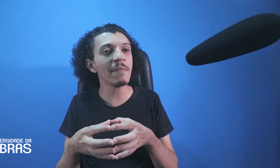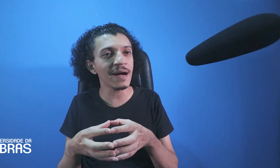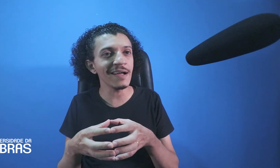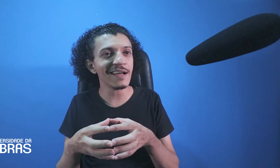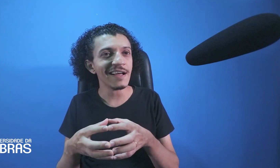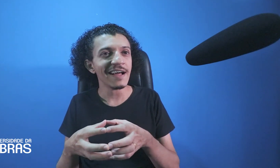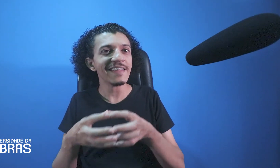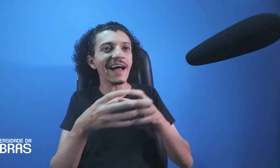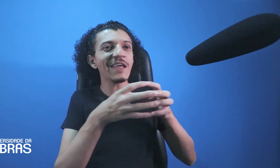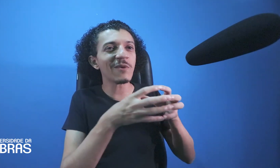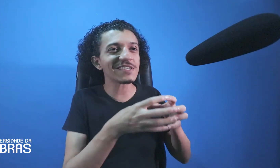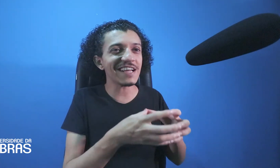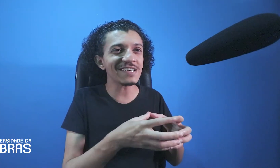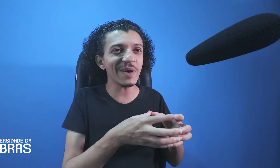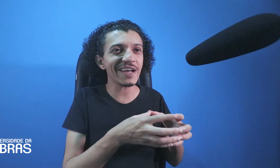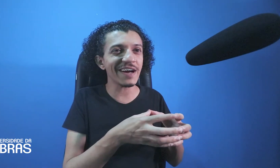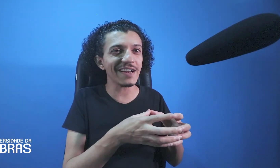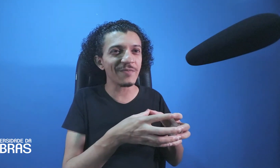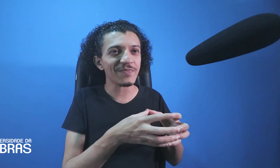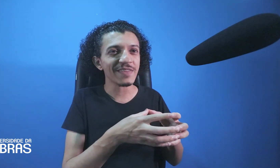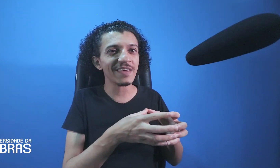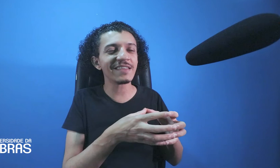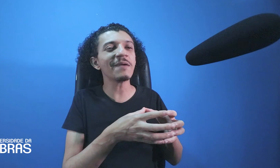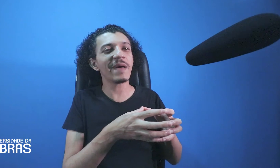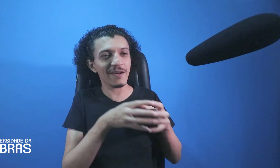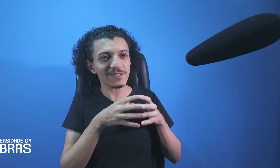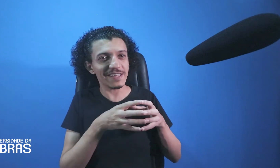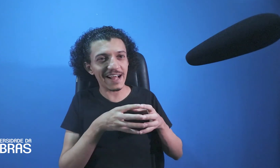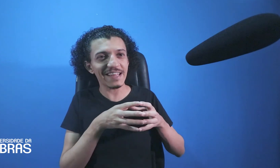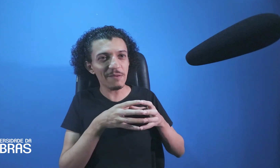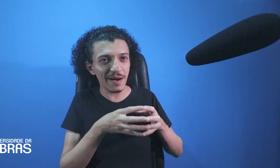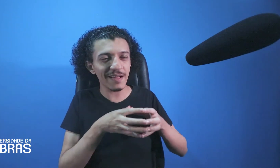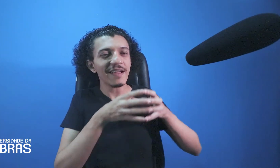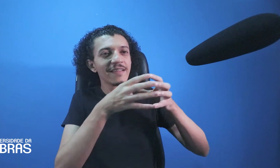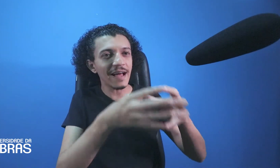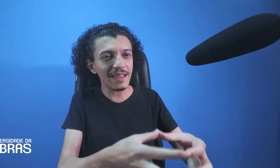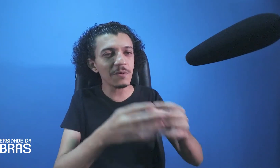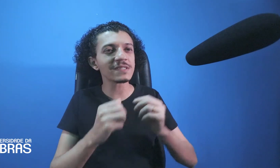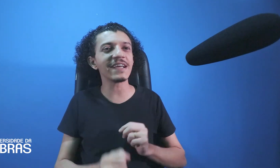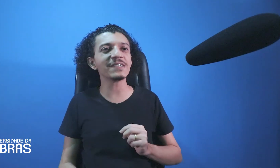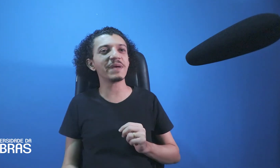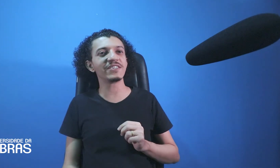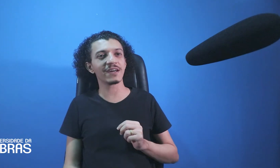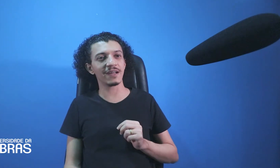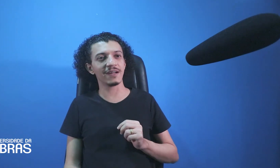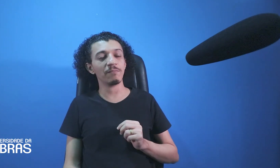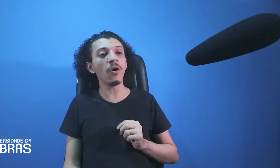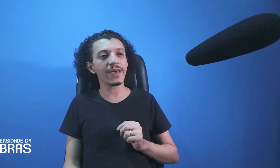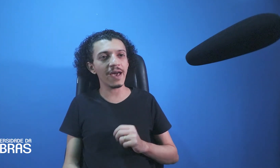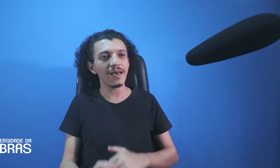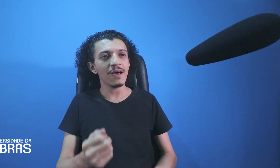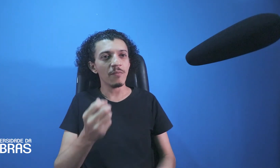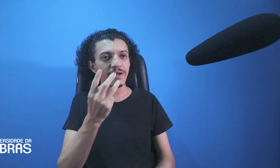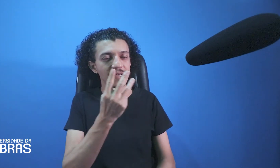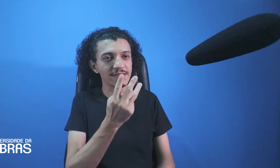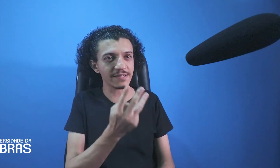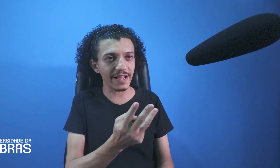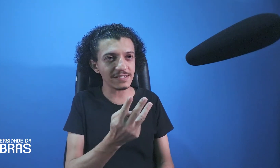irmã da língua de sinais americana, que também é considerada irmã da língua de sinais mexicana. Por quê? Porque essas três